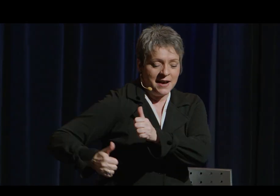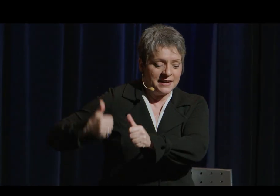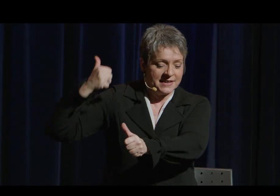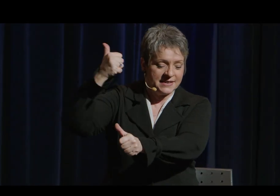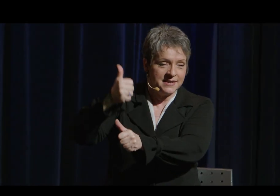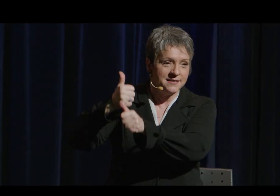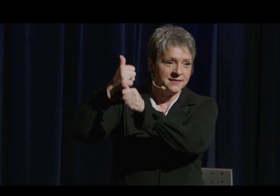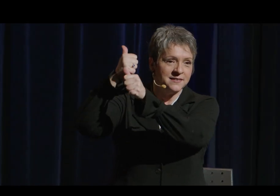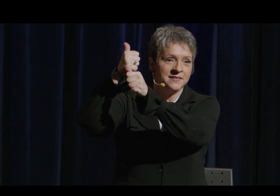milliards d'années.